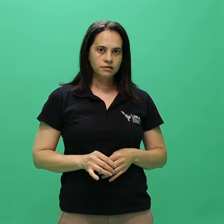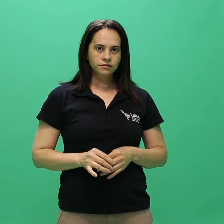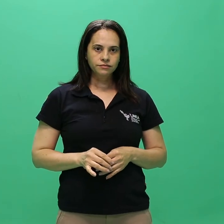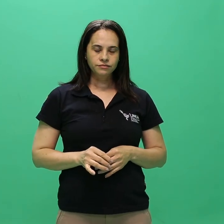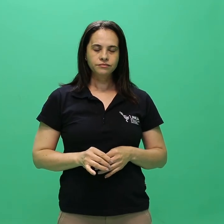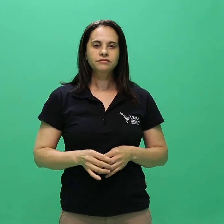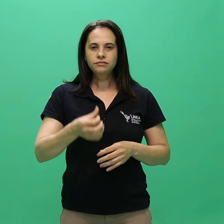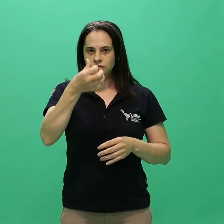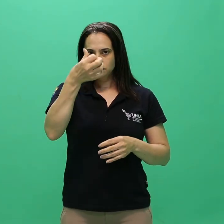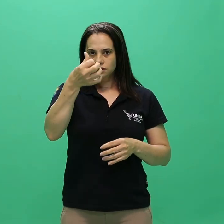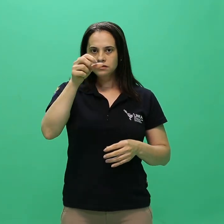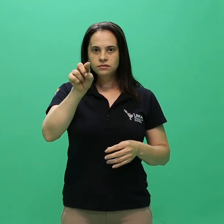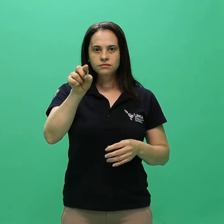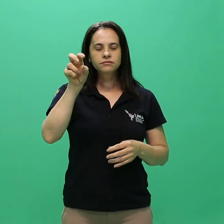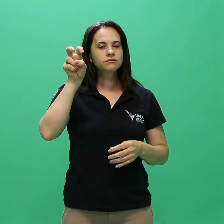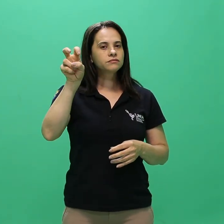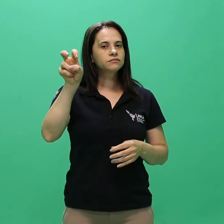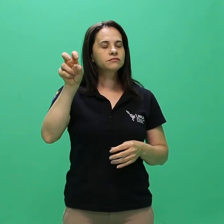6